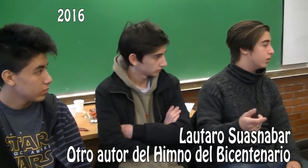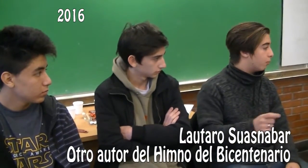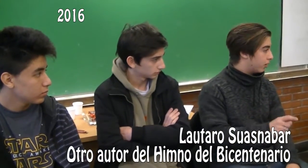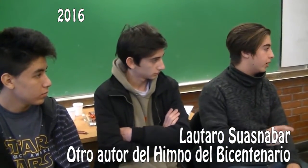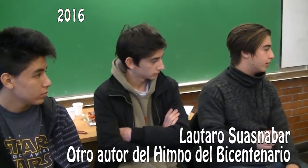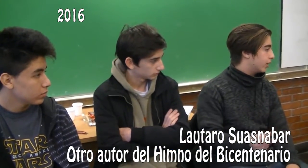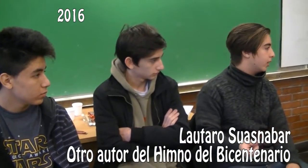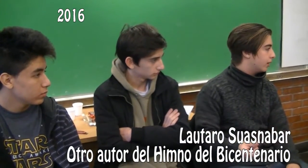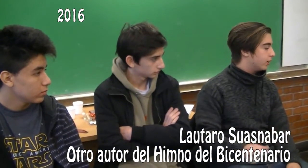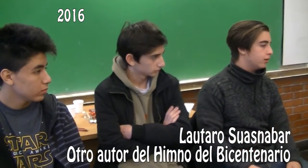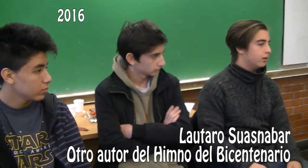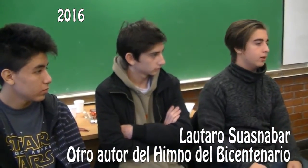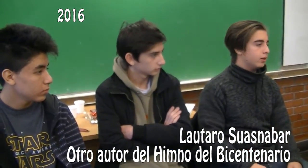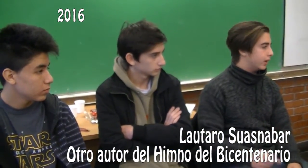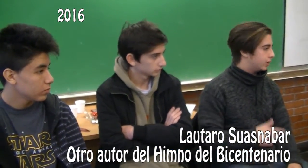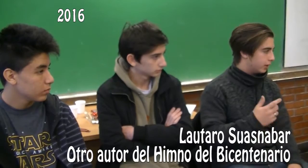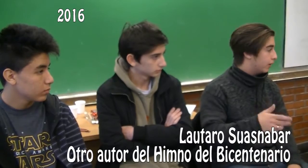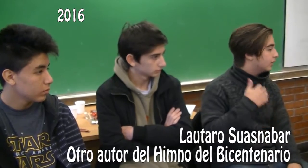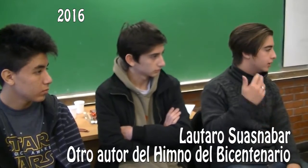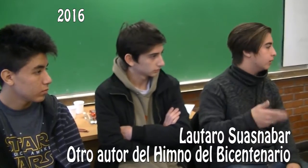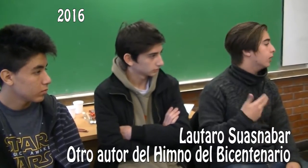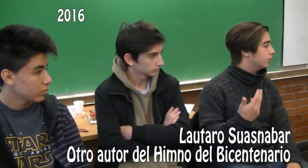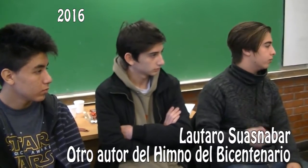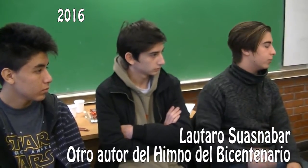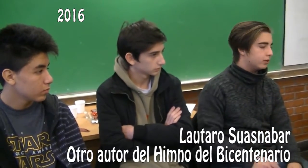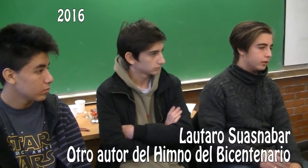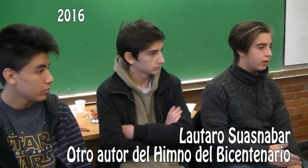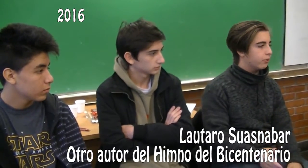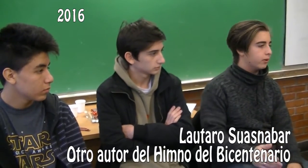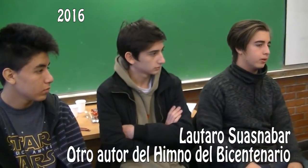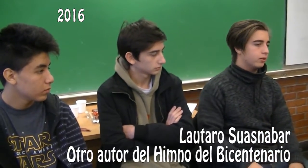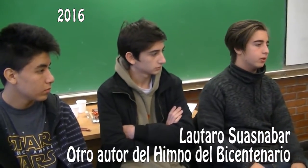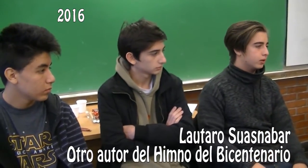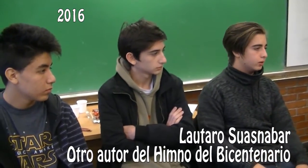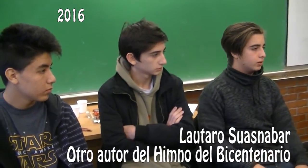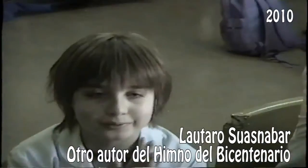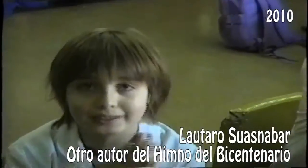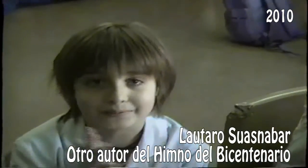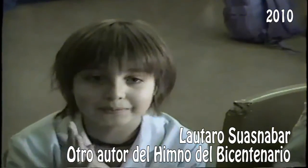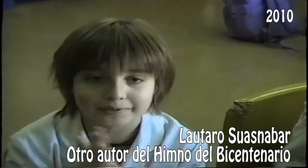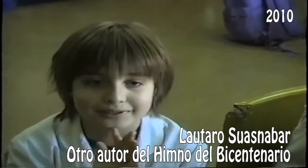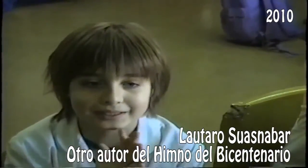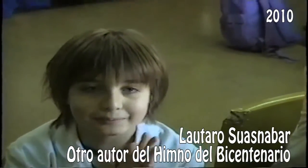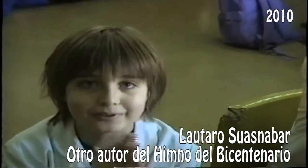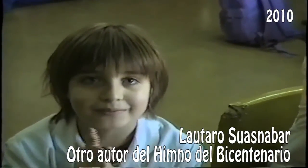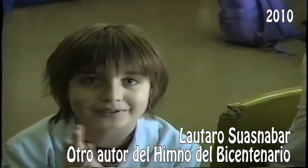poder leer tranquilamente, que es, va a seguir circulando su formato y van a poder leer todo. Si hubiera vivo en esa época me